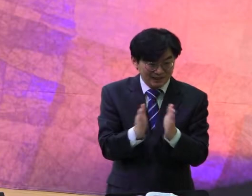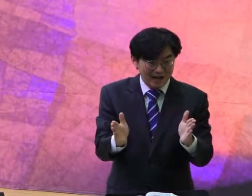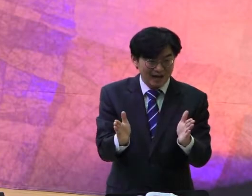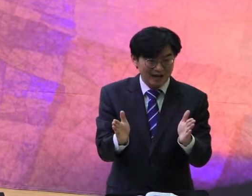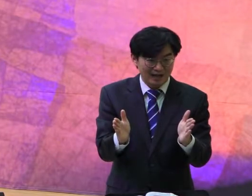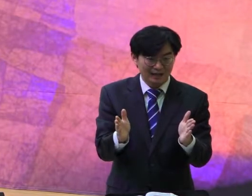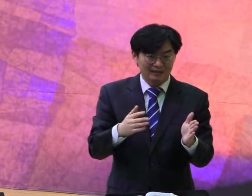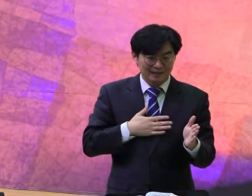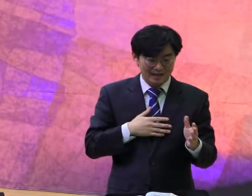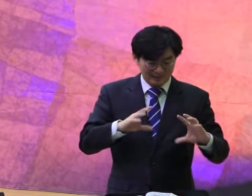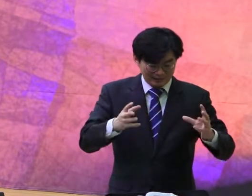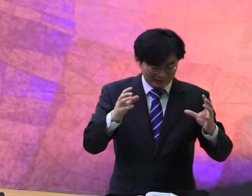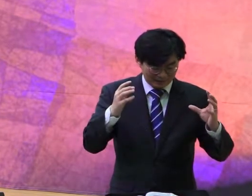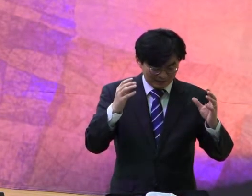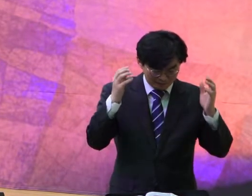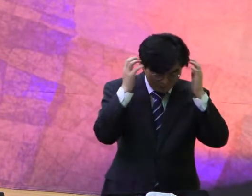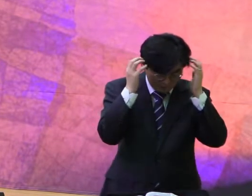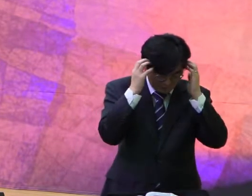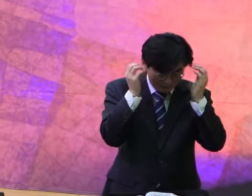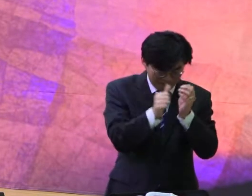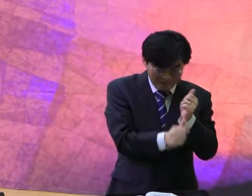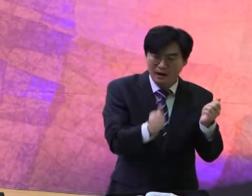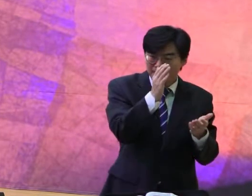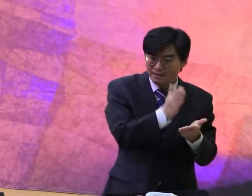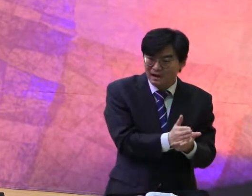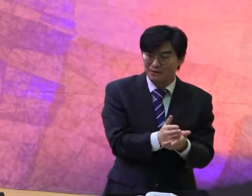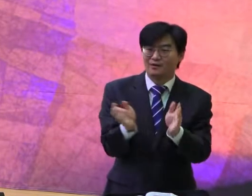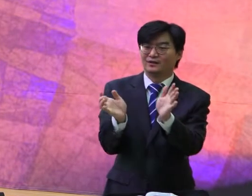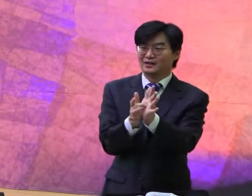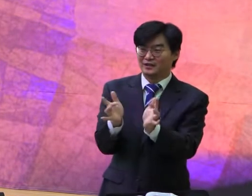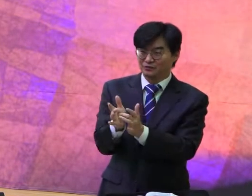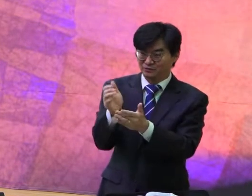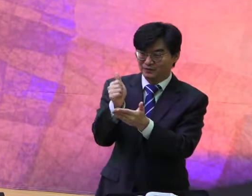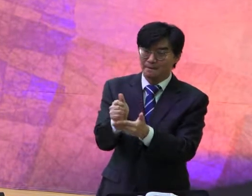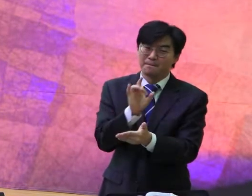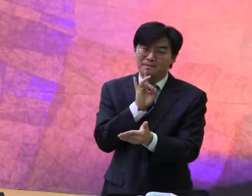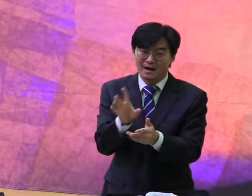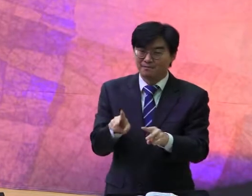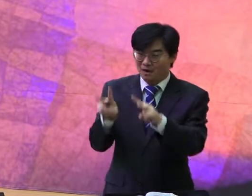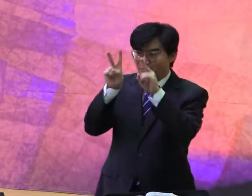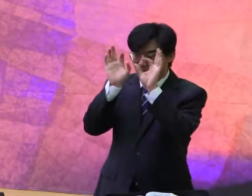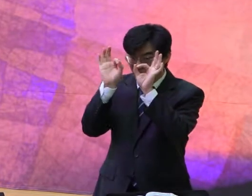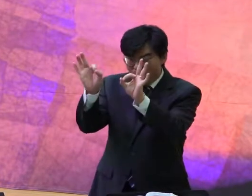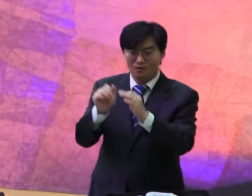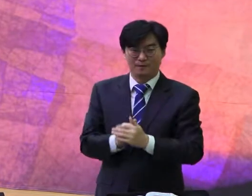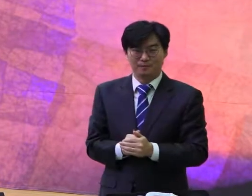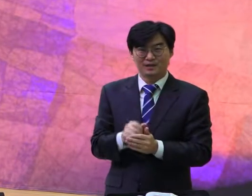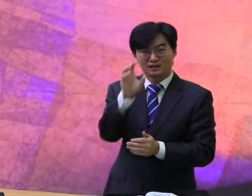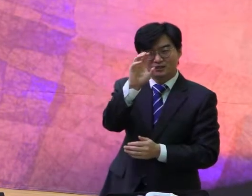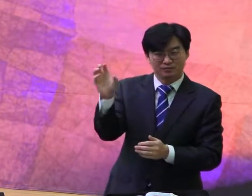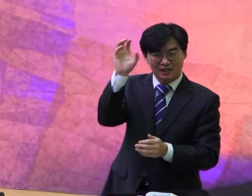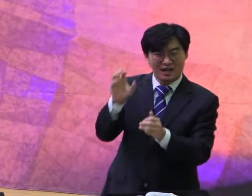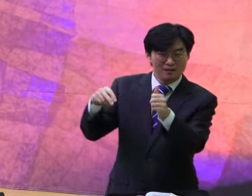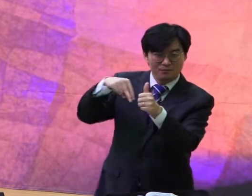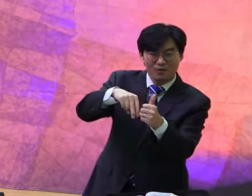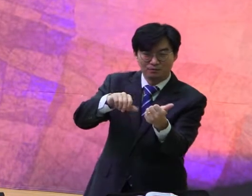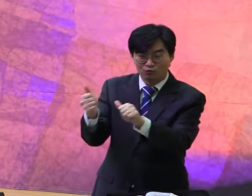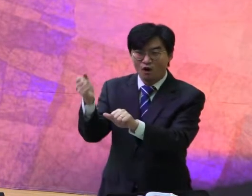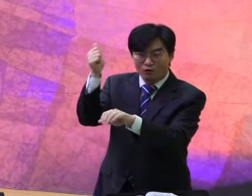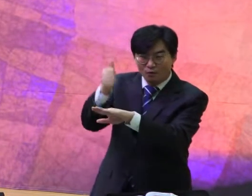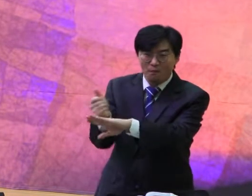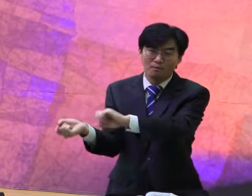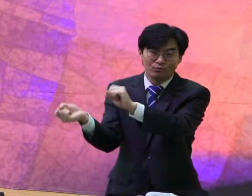고정하고 나를 위해서 십자가에서 대신 죽어주신 그 예수님 그리고 그 죽음을 이기고 승리하신 그 예수님께로